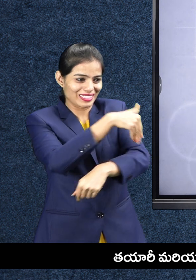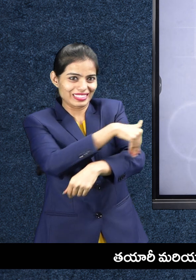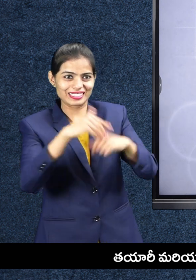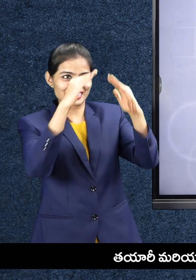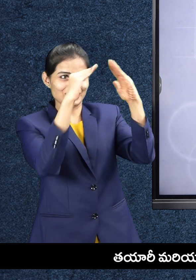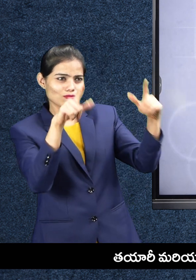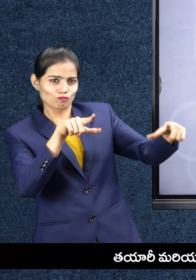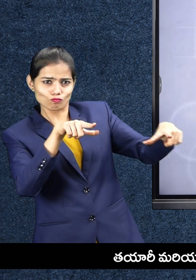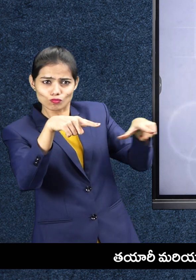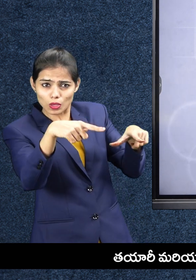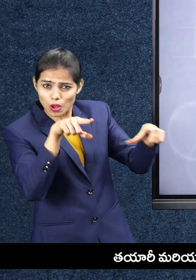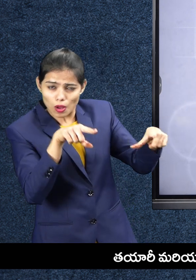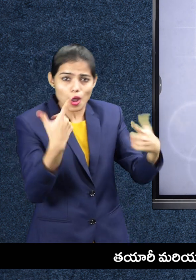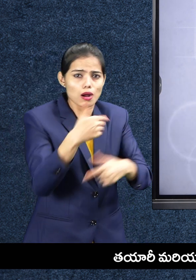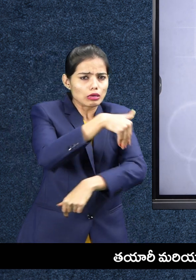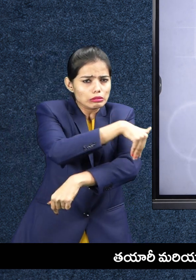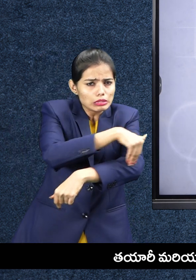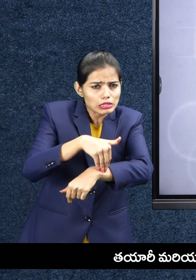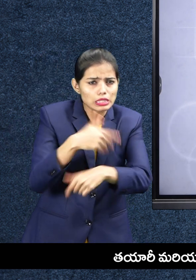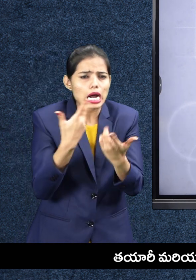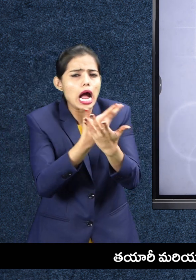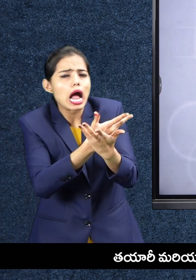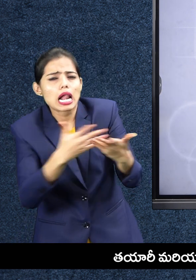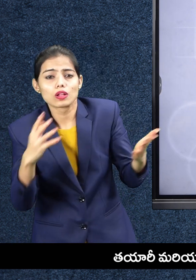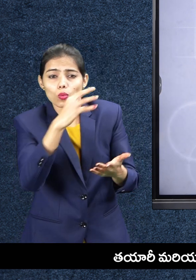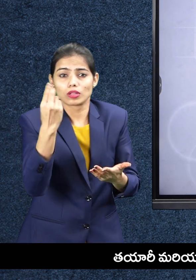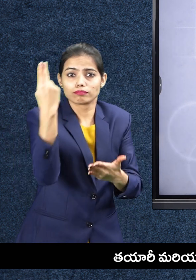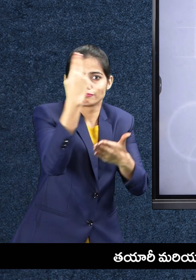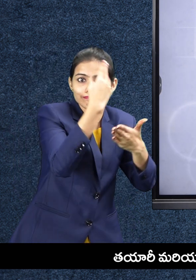తయారీ, కళల వంటి రంగాల్లో ఆచరణాత్మక అనువర్తనాలను కలిగి ఉంటుంది.